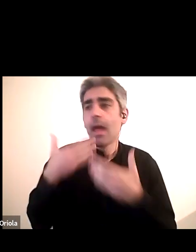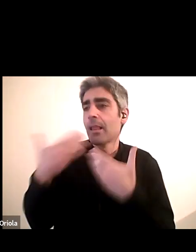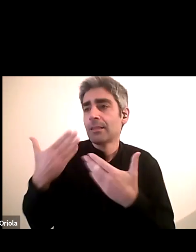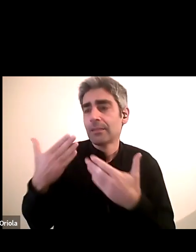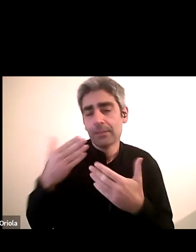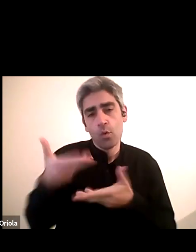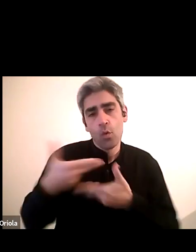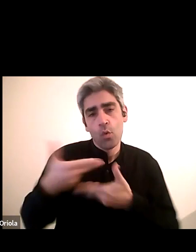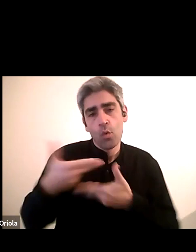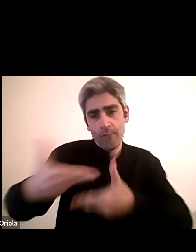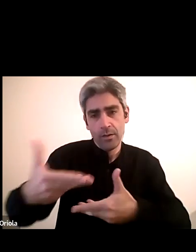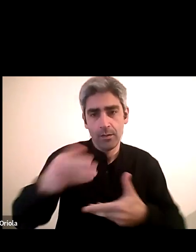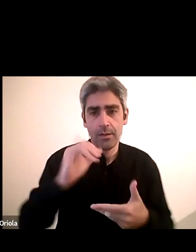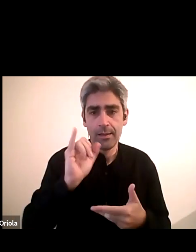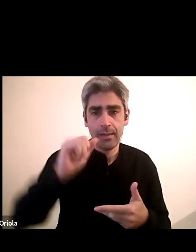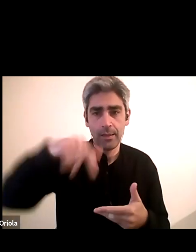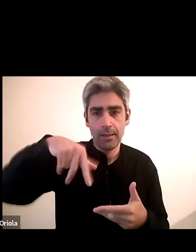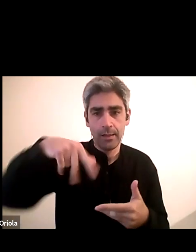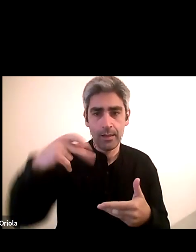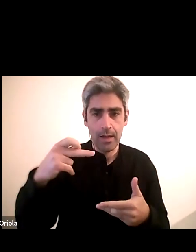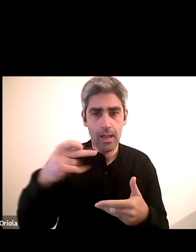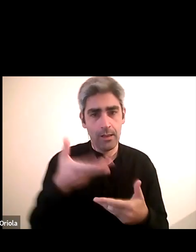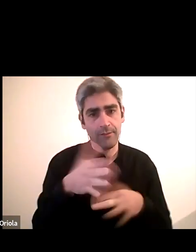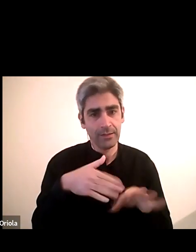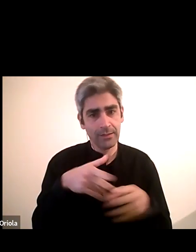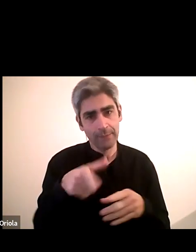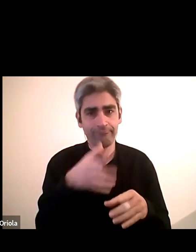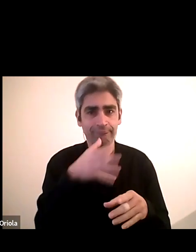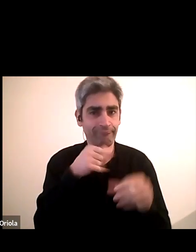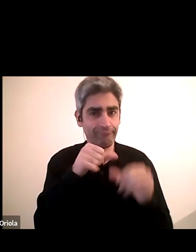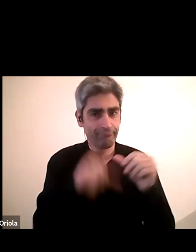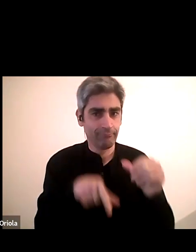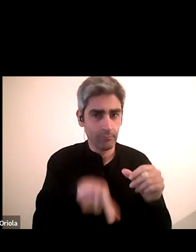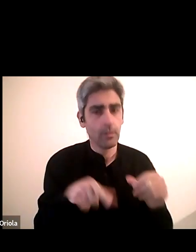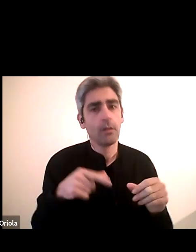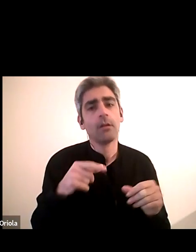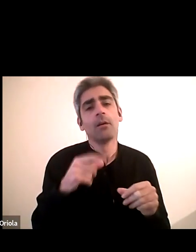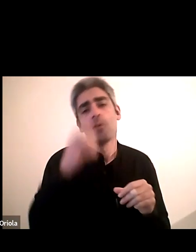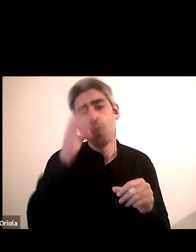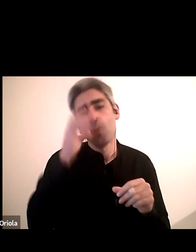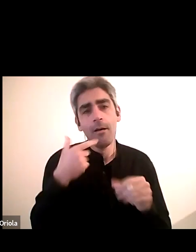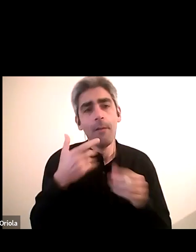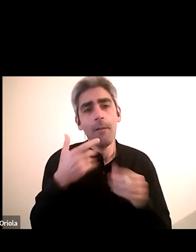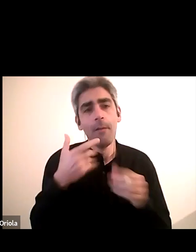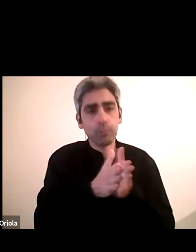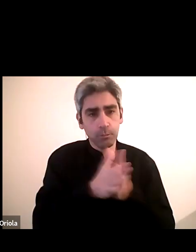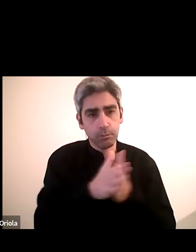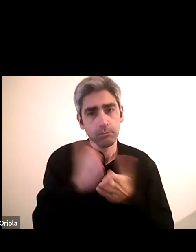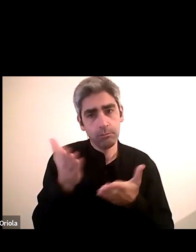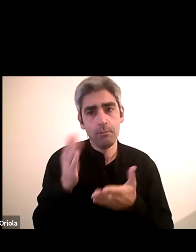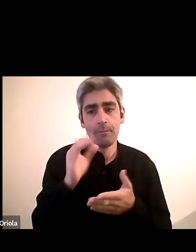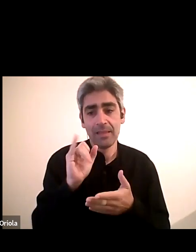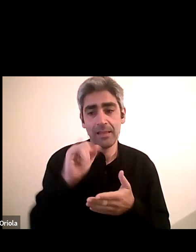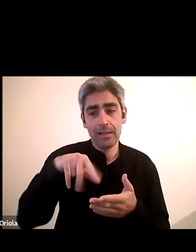para realizar esta sessão e queria aproveitar para dizer que o INA tem feito na minha